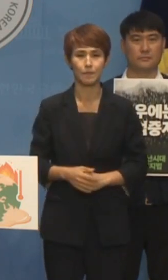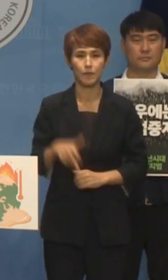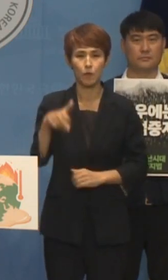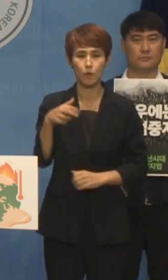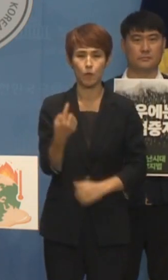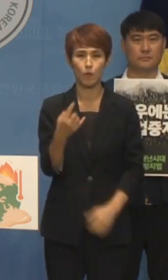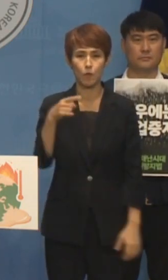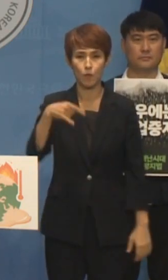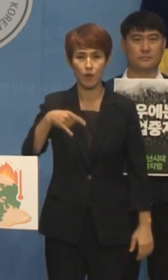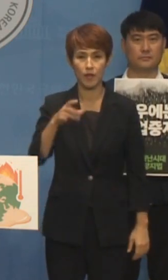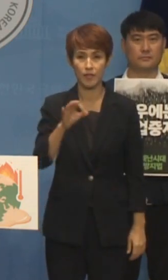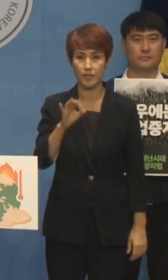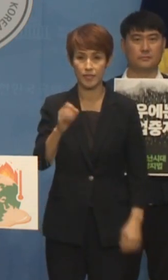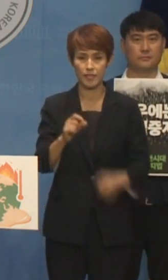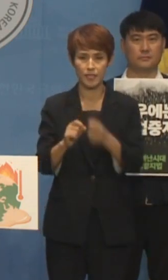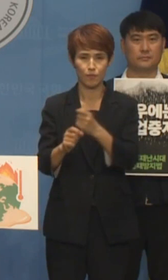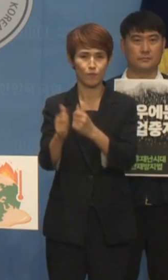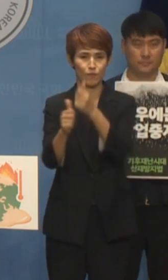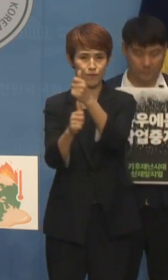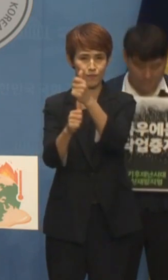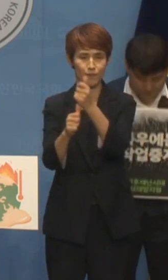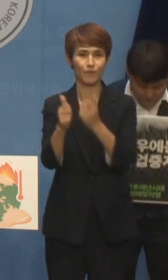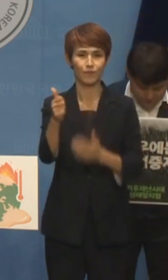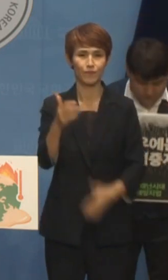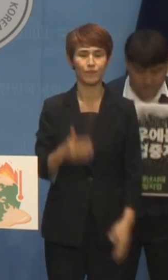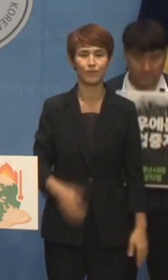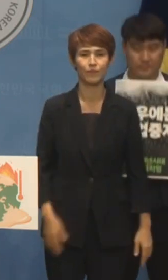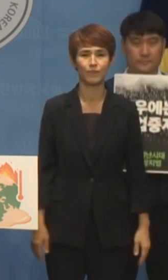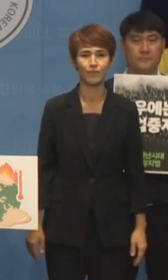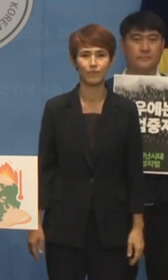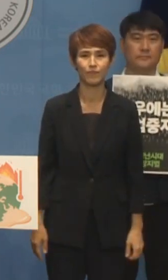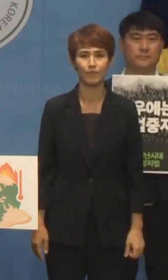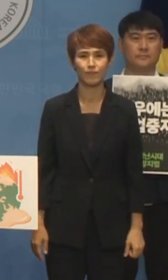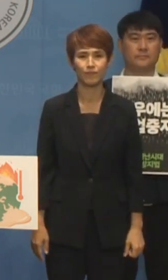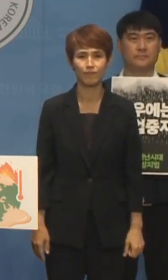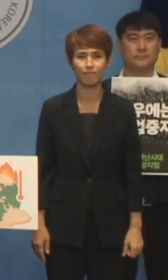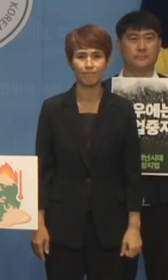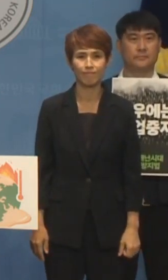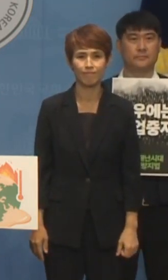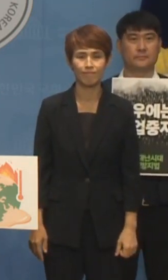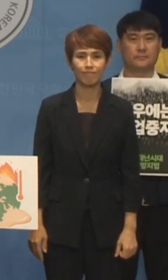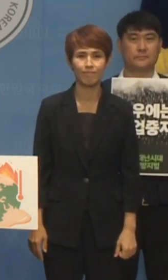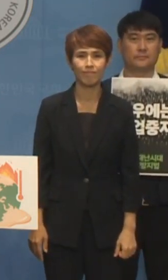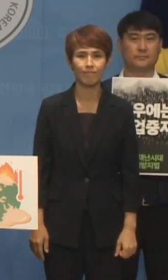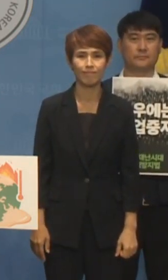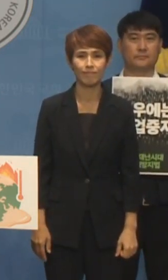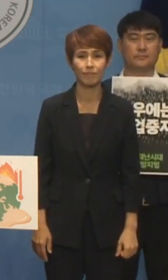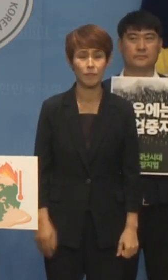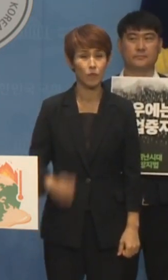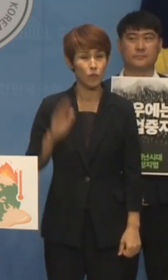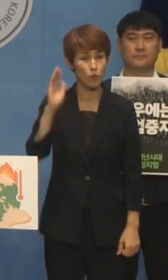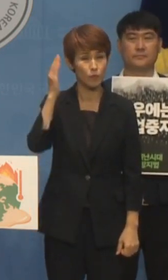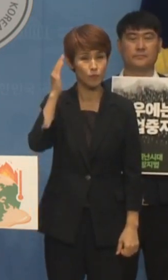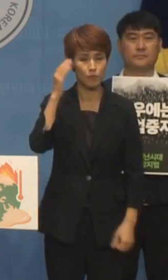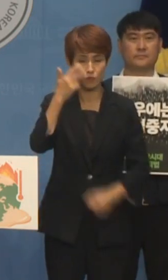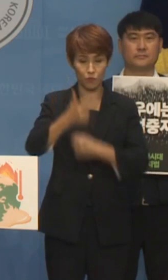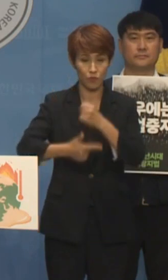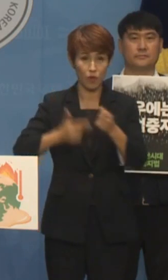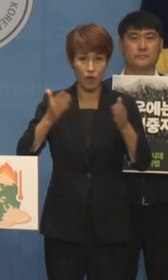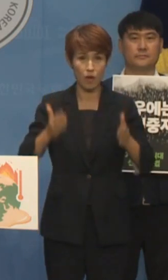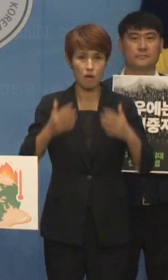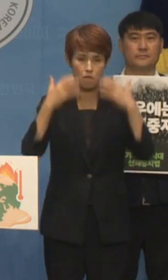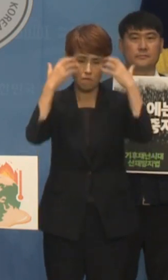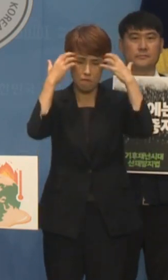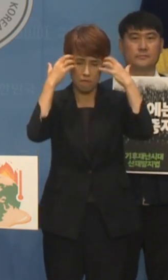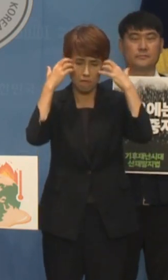지부 수석 부지부장님 박상욱님 오셨습니다. 예, 최근 6년간 온열질환